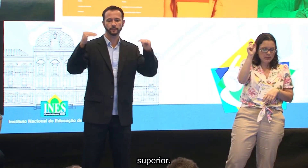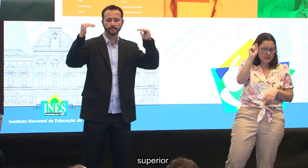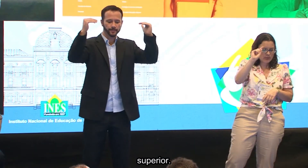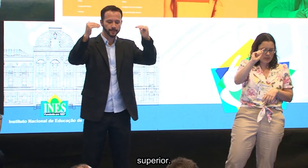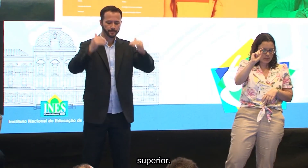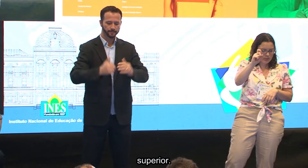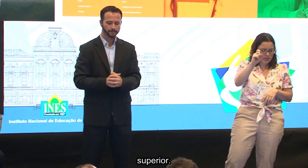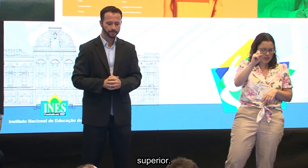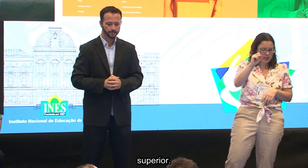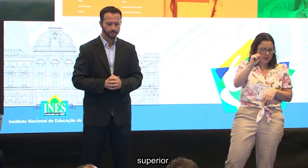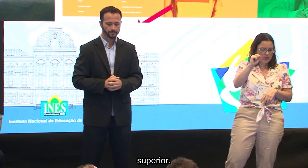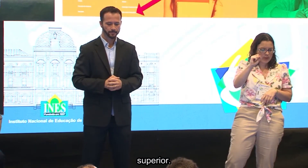básico, superior.